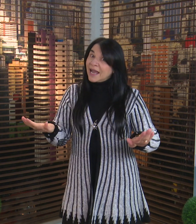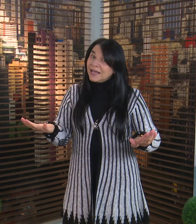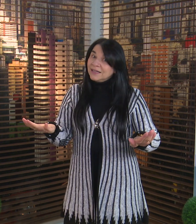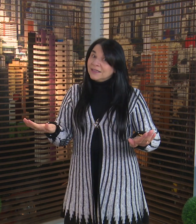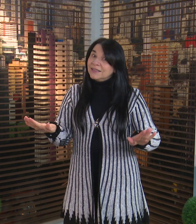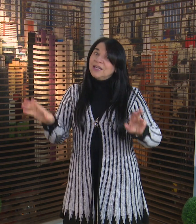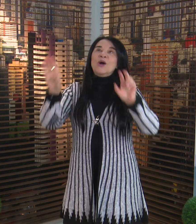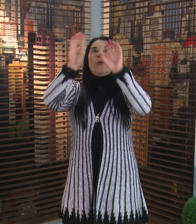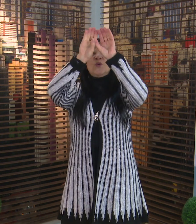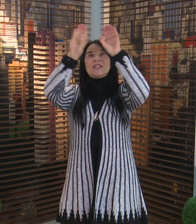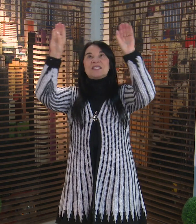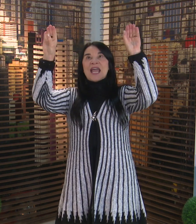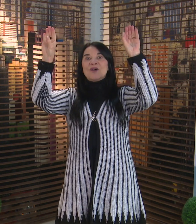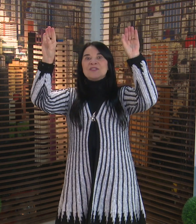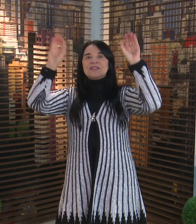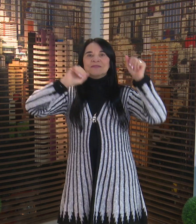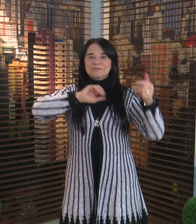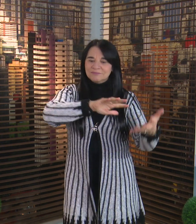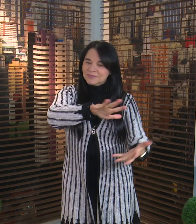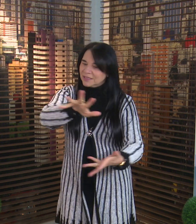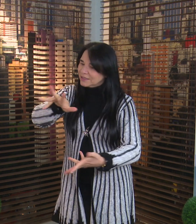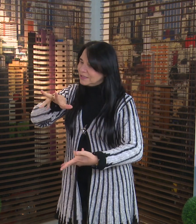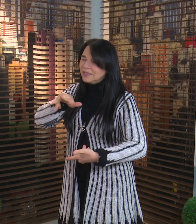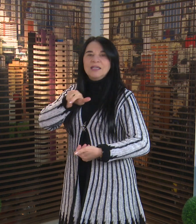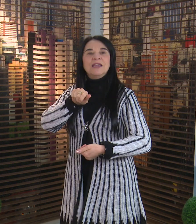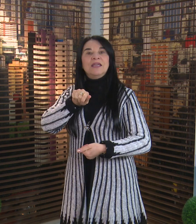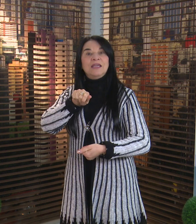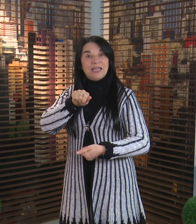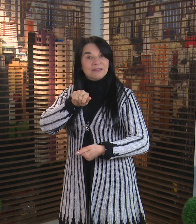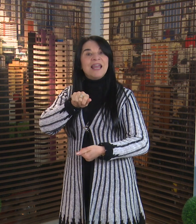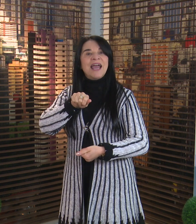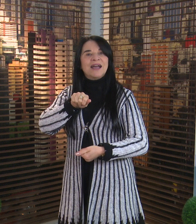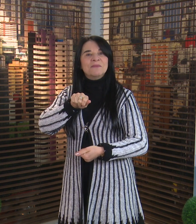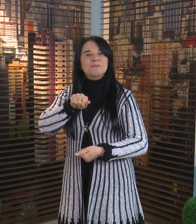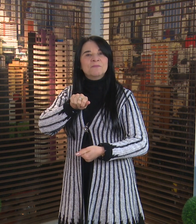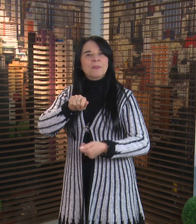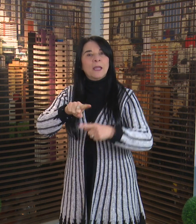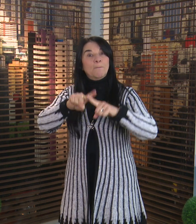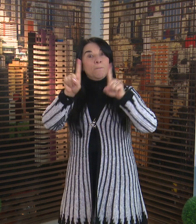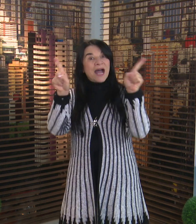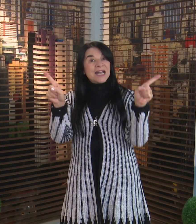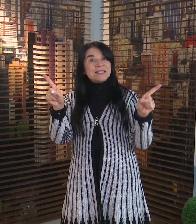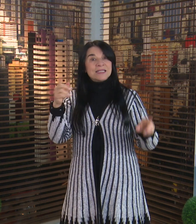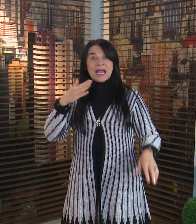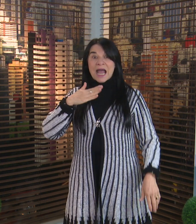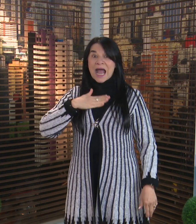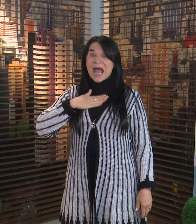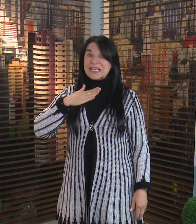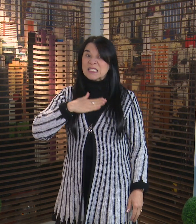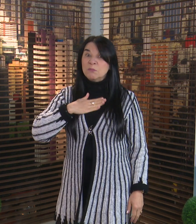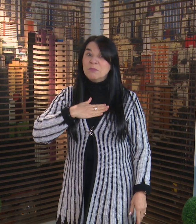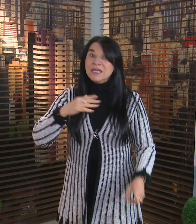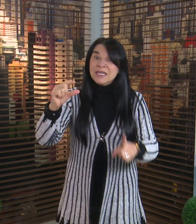Passará os céus e a terra, mas as